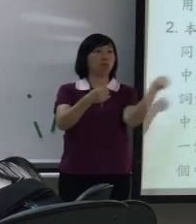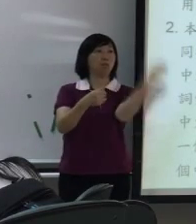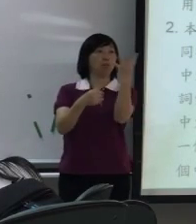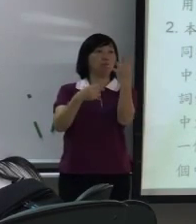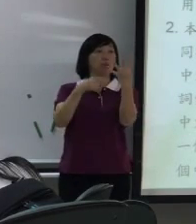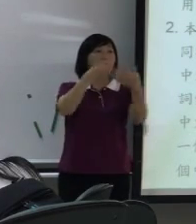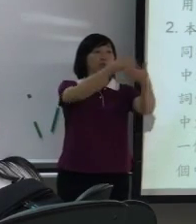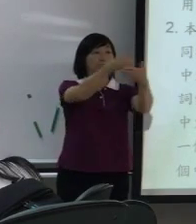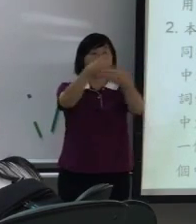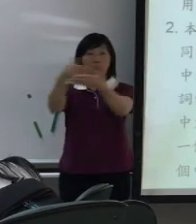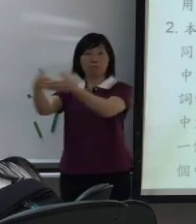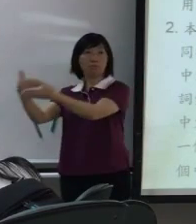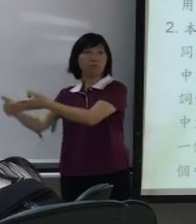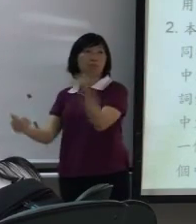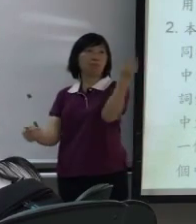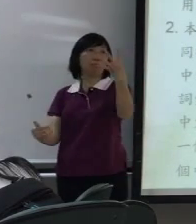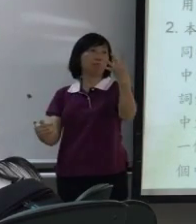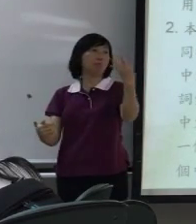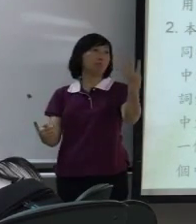图片，